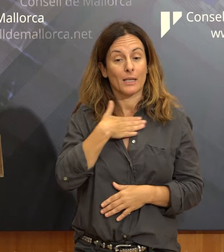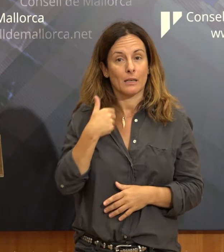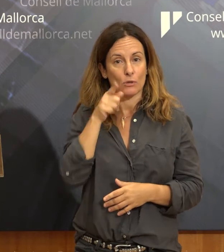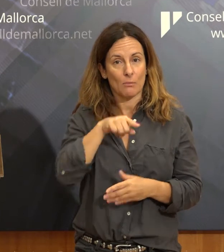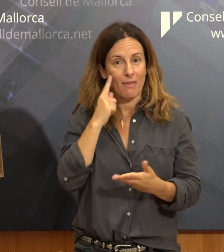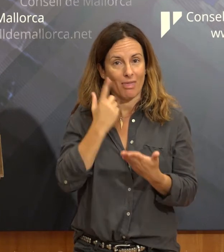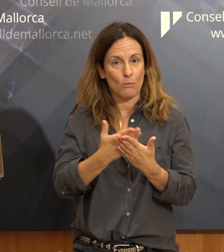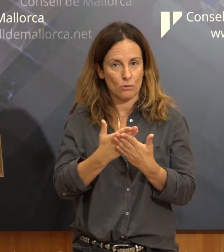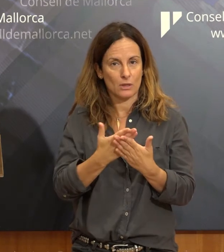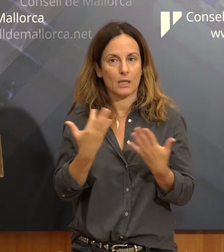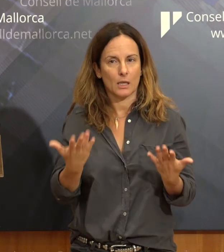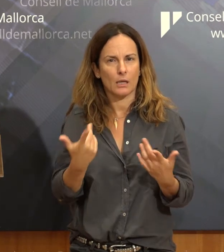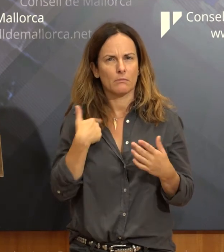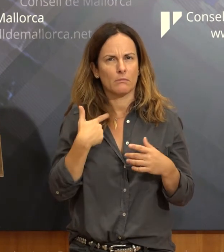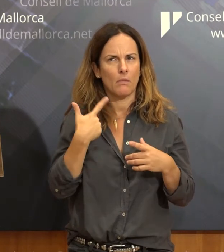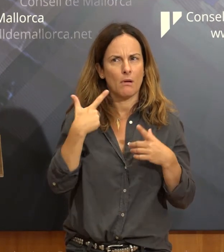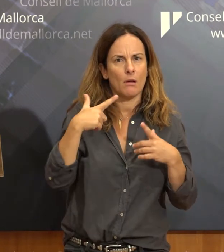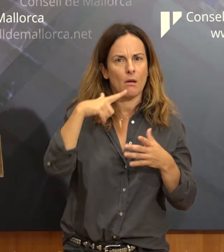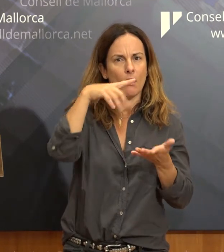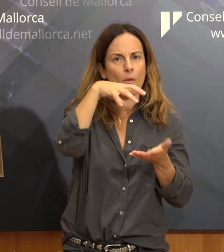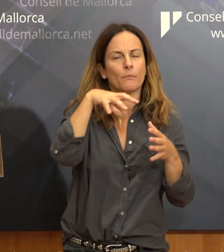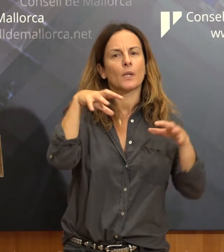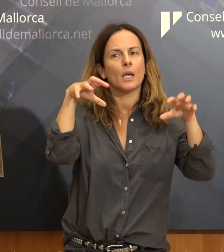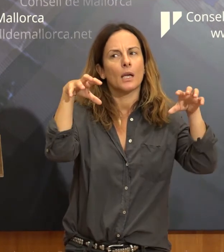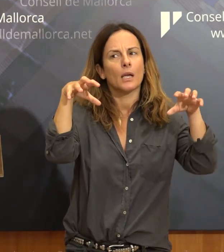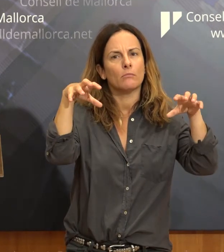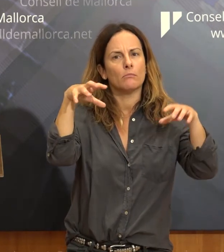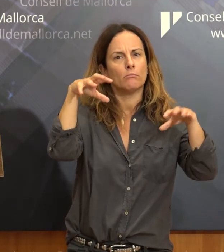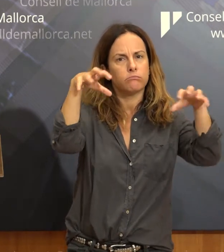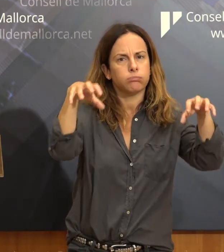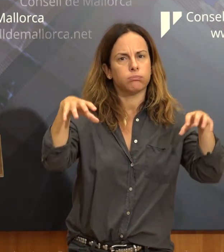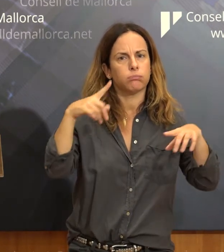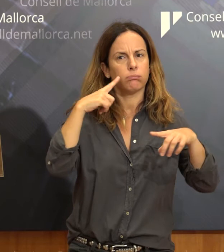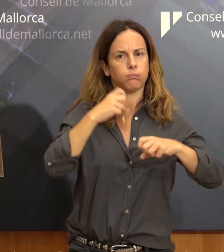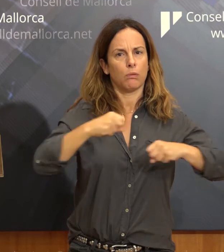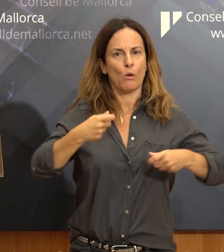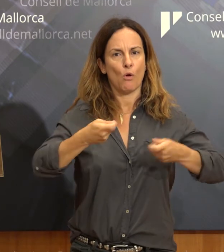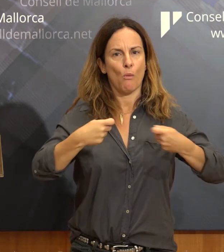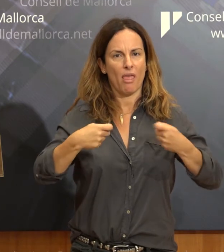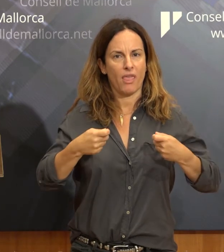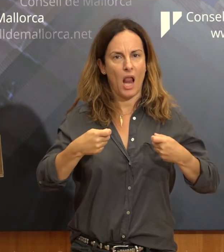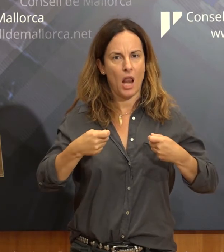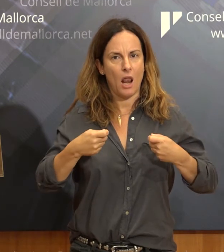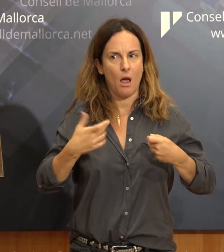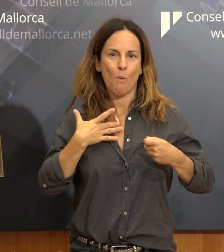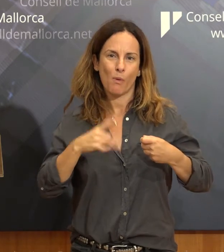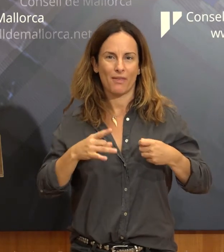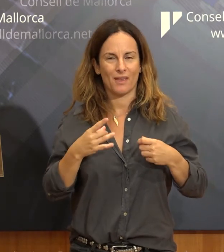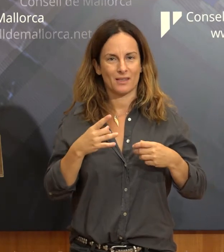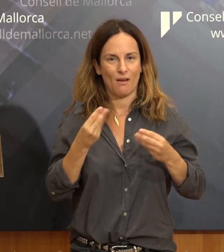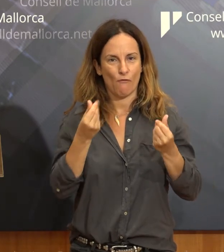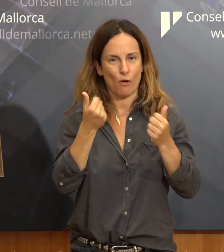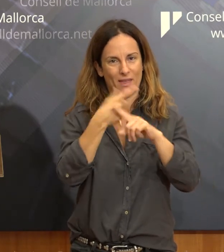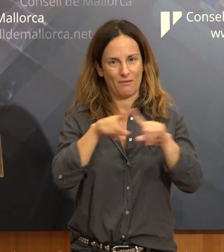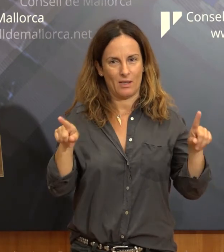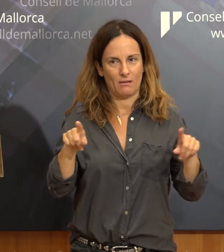ha equipaments o grans equipaments comercials, les coses se poden fer d'una altra manera i no tirar una nau i que la gent vengui per cá, que és com s'ha fet fins ara.